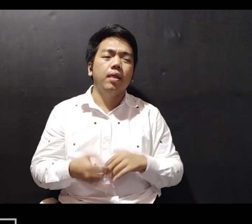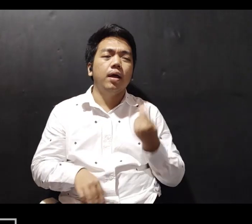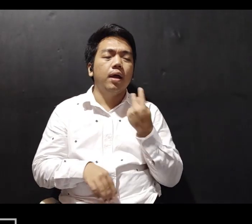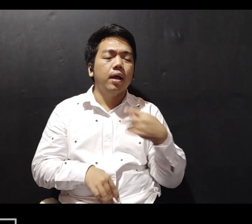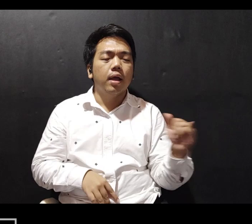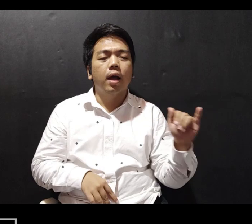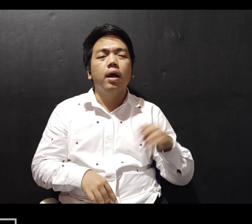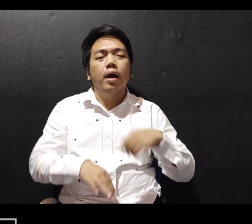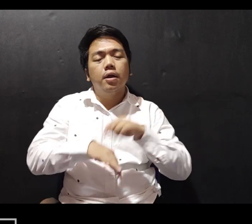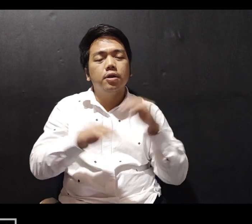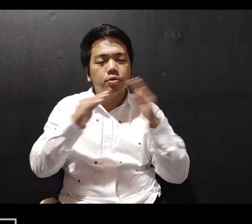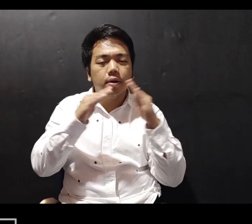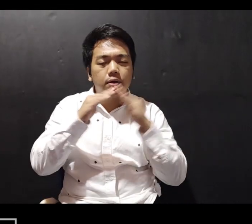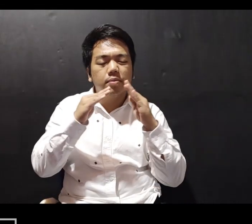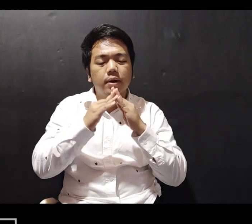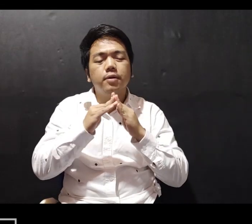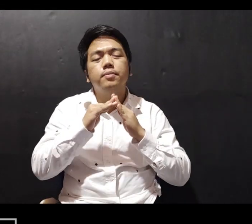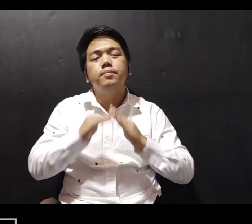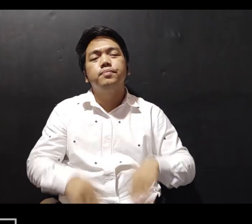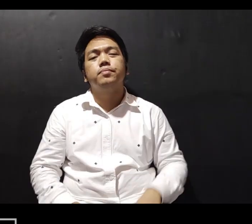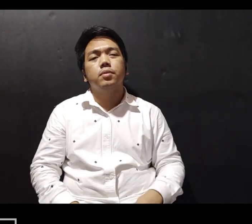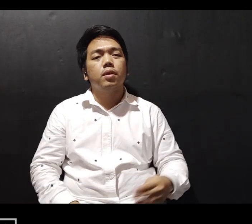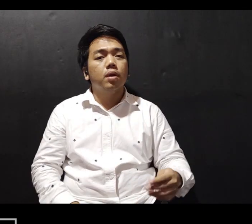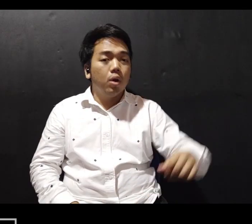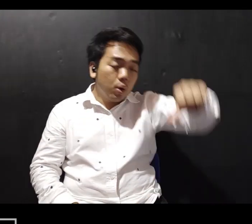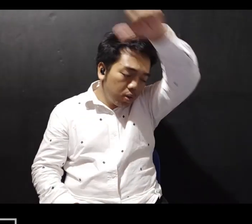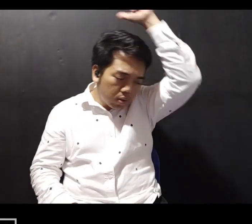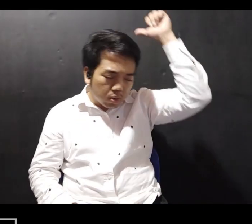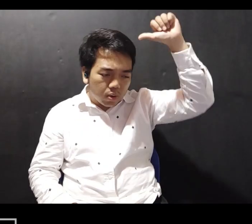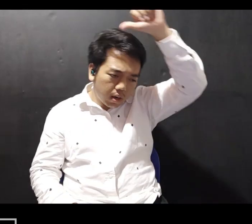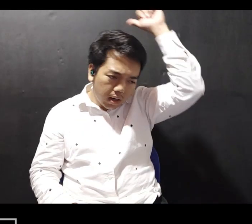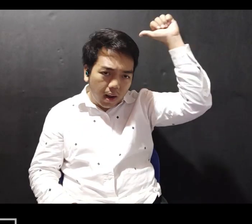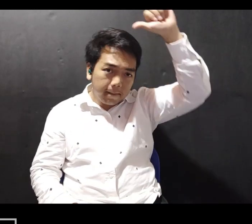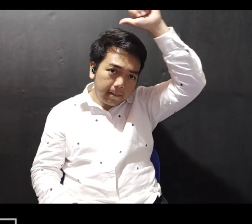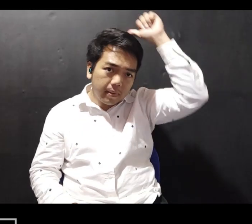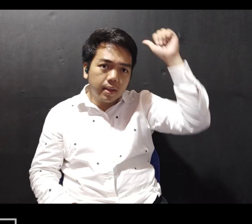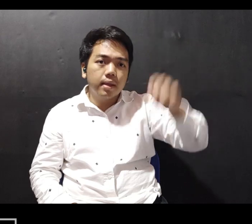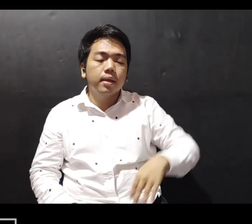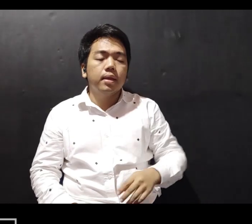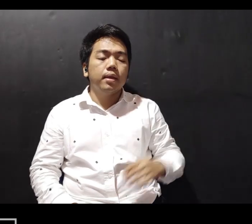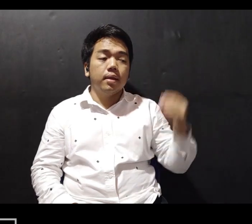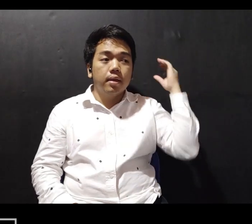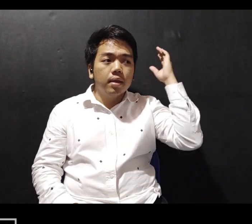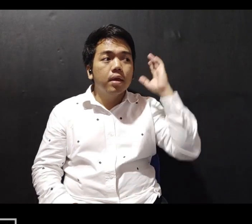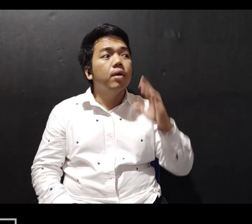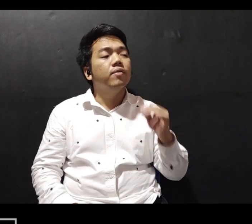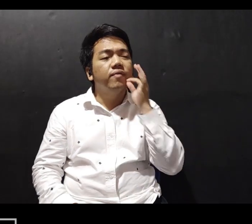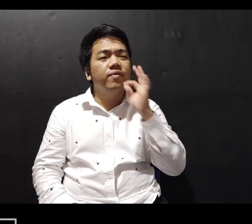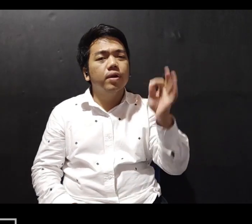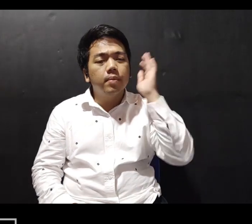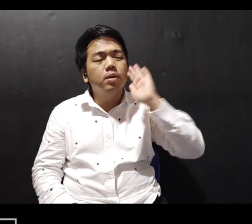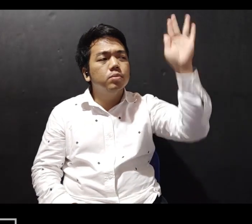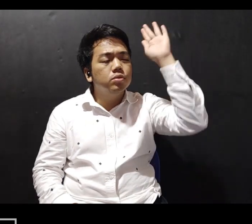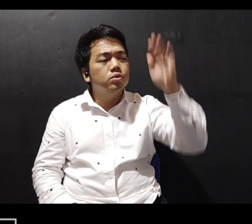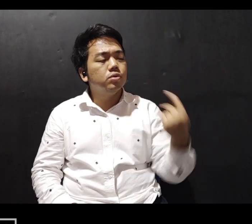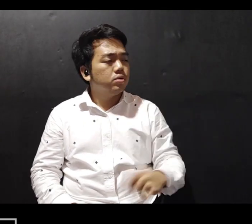Urapi firman-Mu Tuhan sama seperti Engkau mengurapi pujian-pujian kami. Karena kami tahu Engkau bertahta di tengah-tengah pujian-pujian umat-Mu.